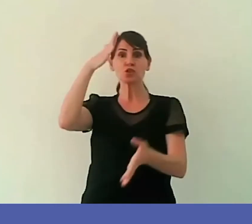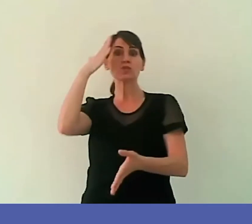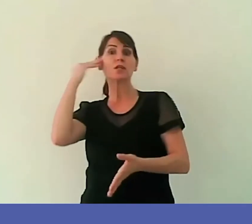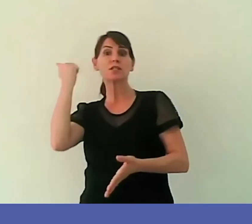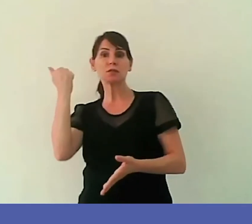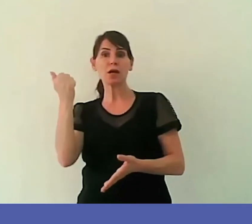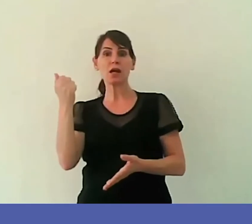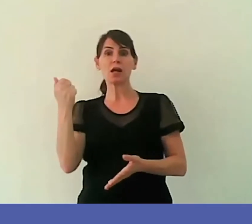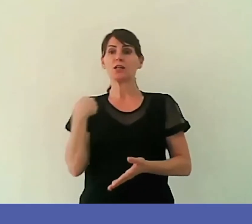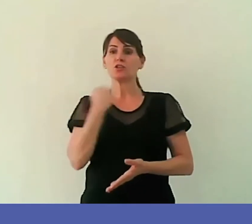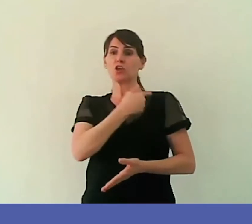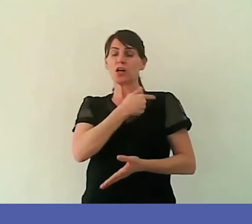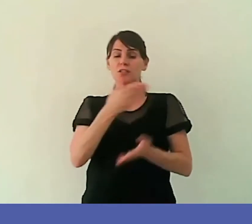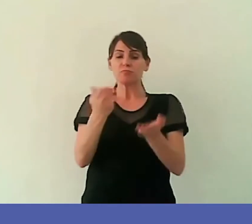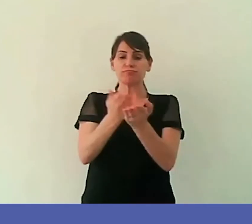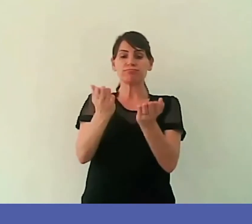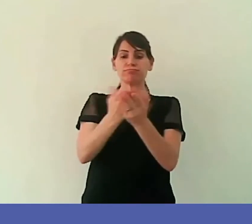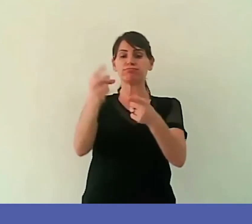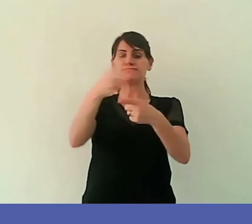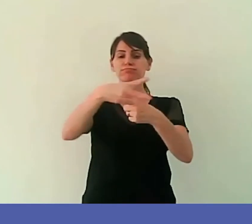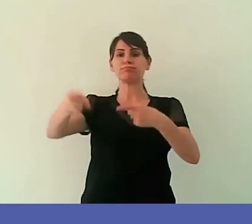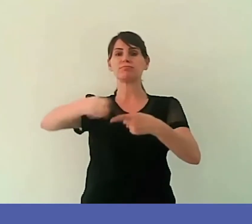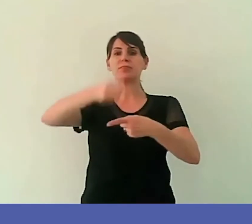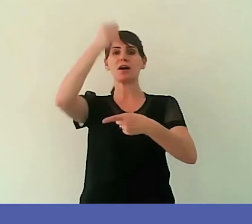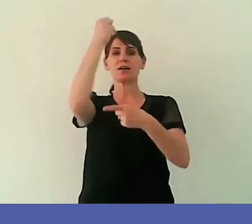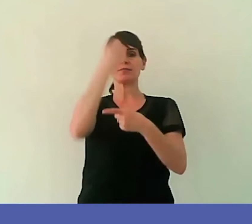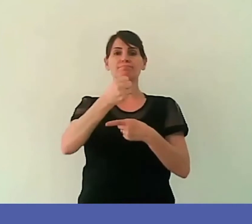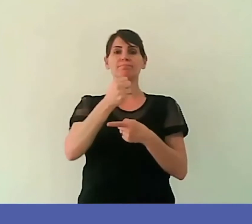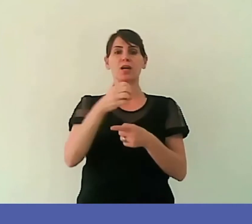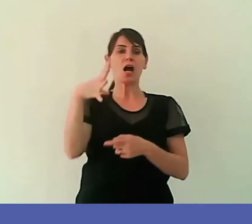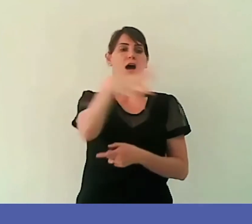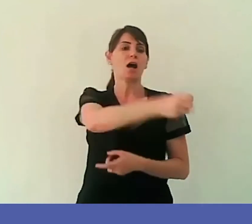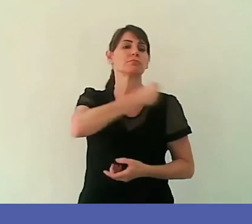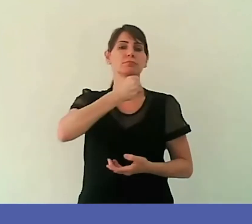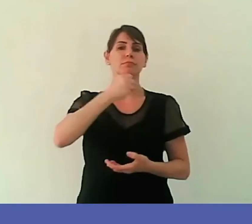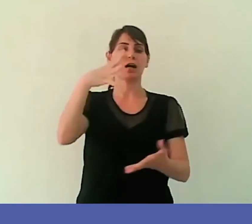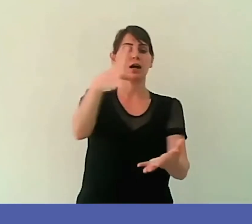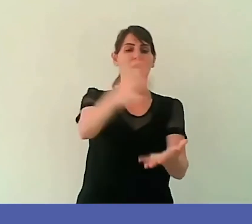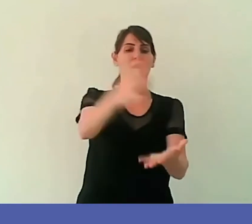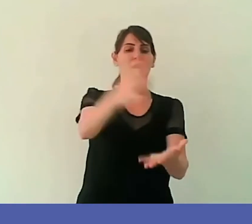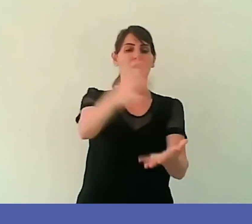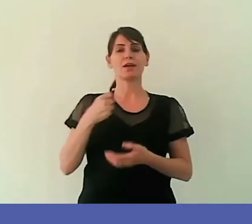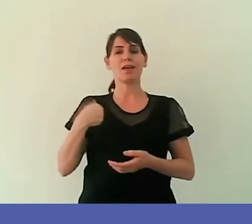serão arrebatados. E eu quero fazer parte desses primeiros vencedores.